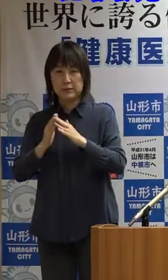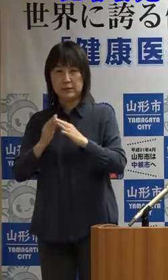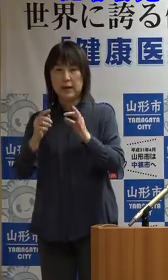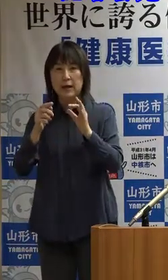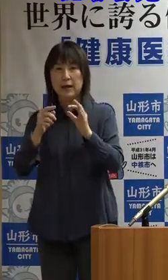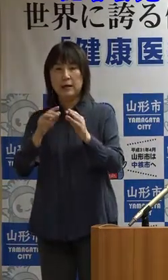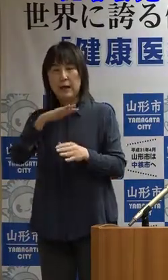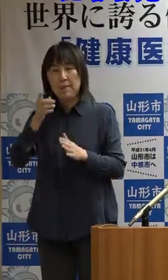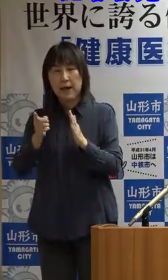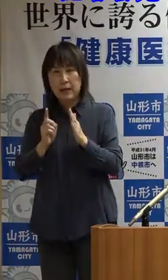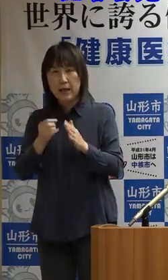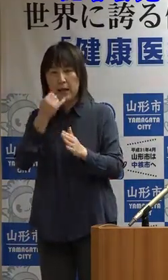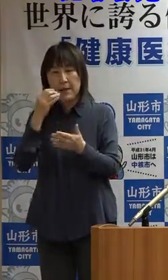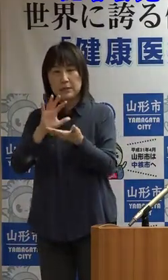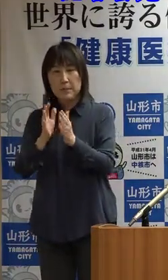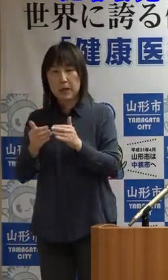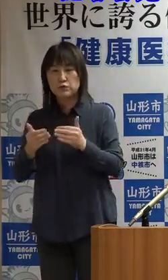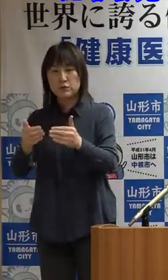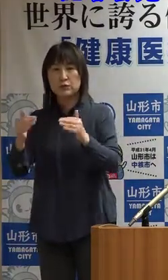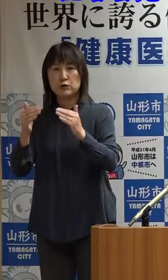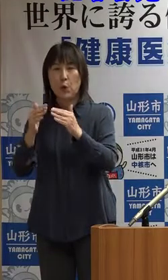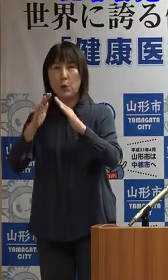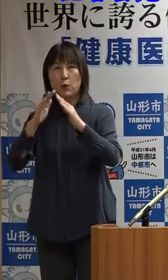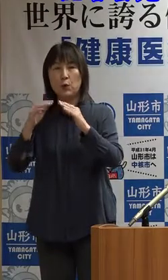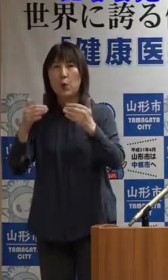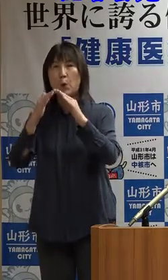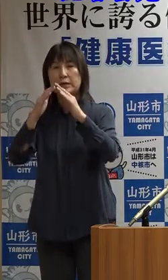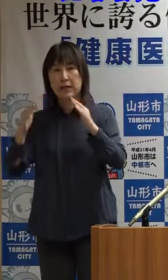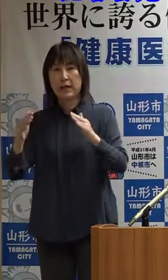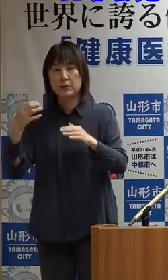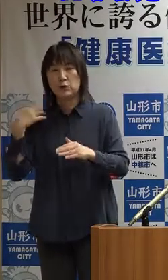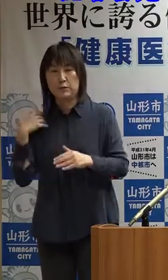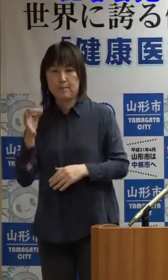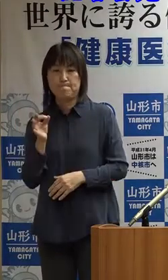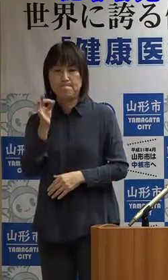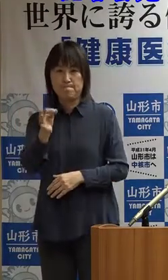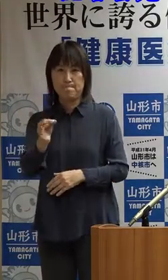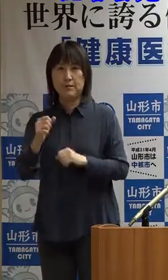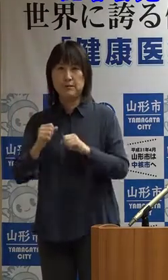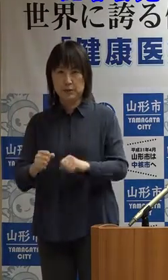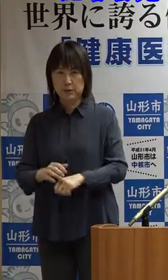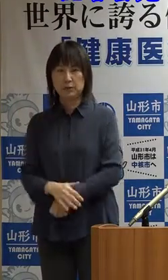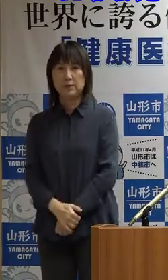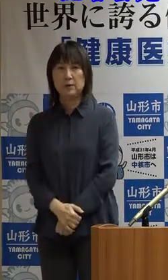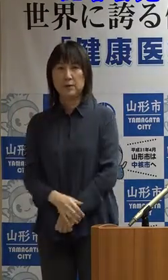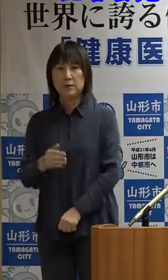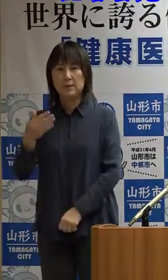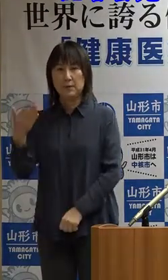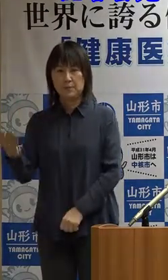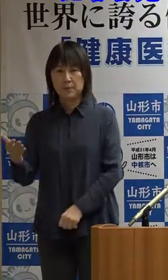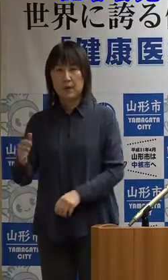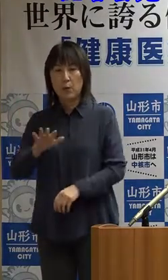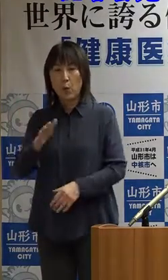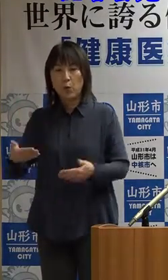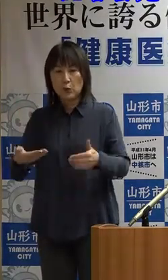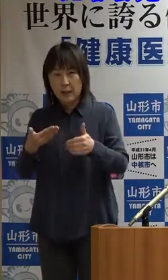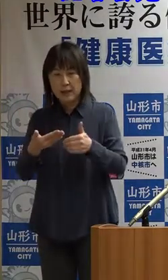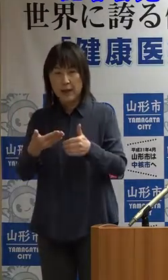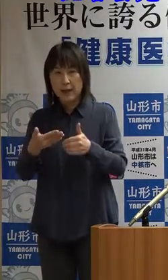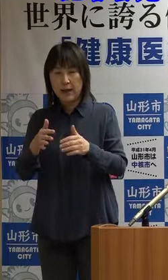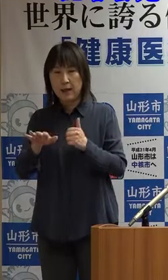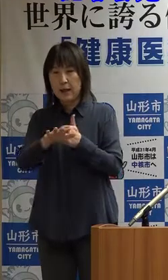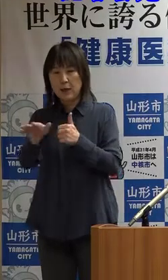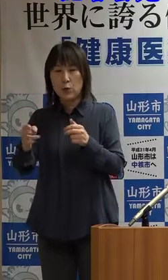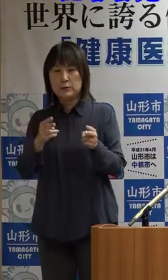山寺と紅花推進協議会への負担金を計上します。さらに子育て環境の整備